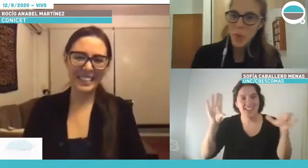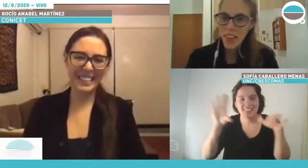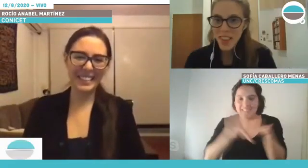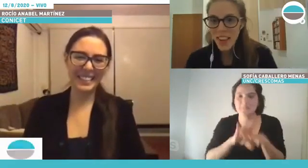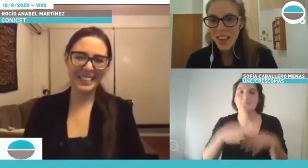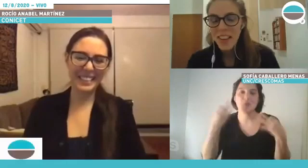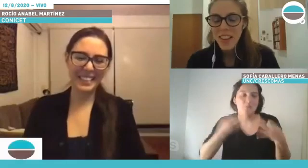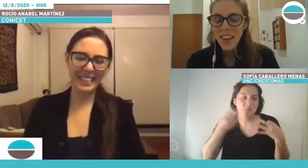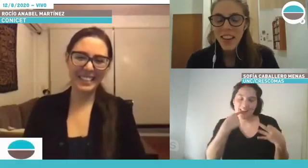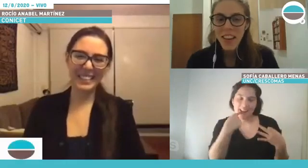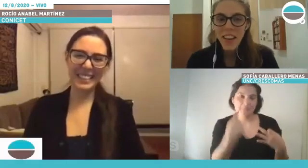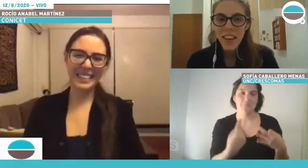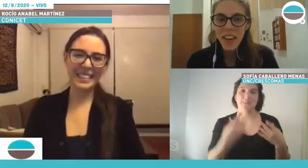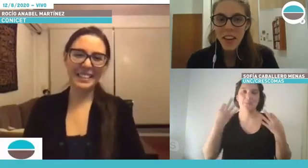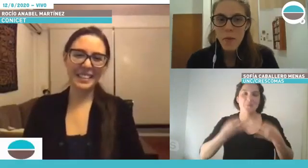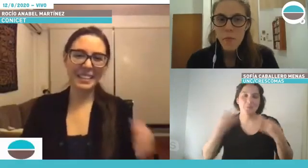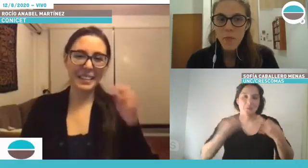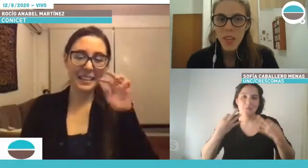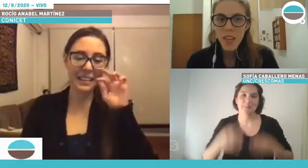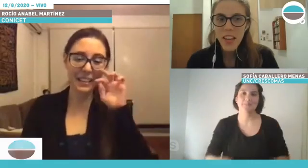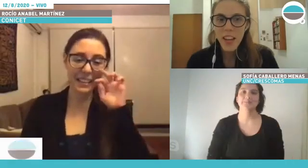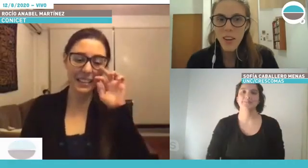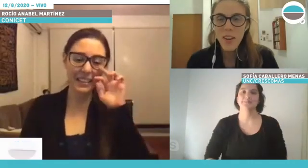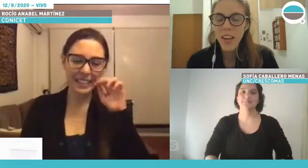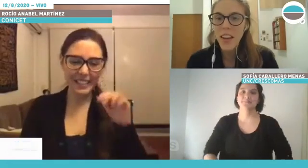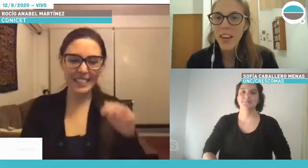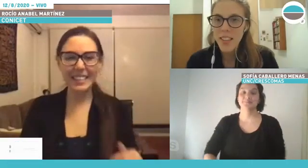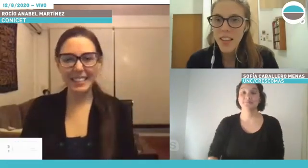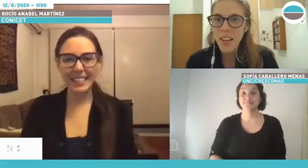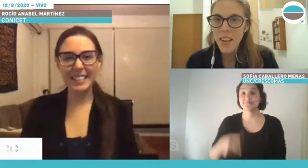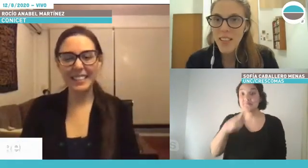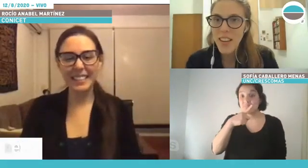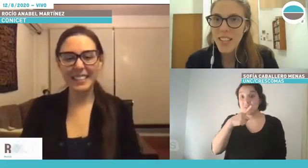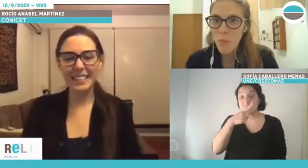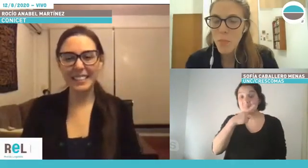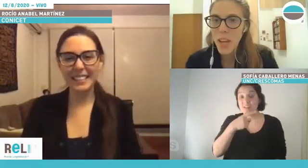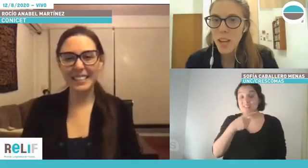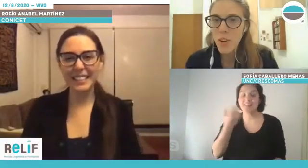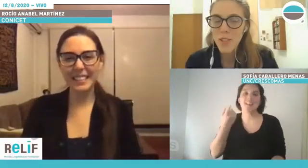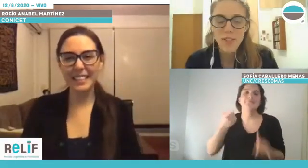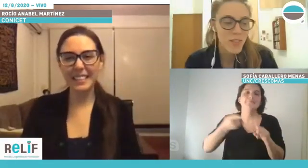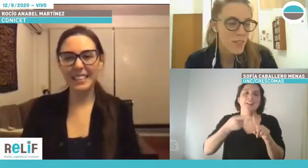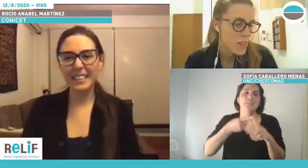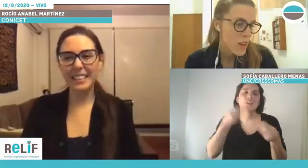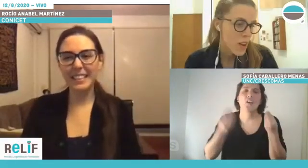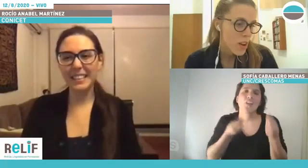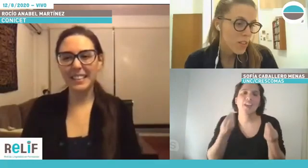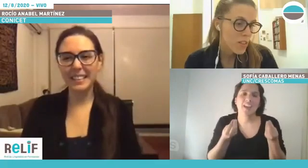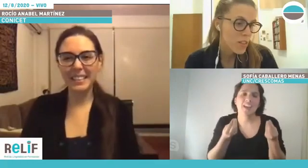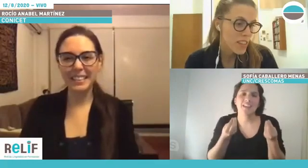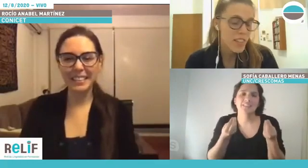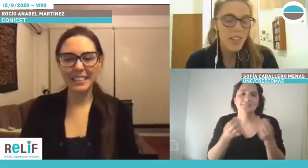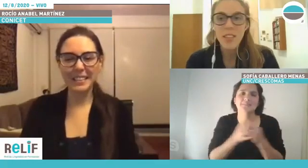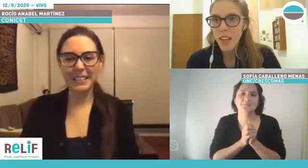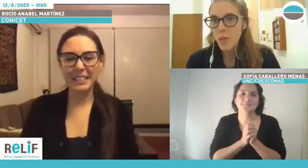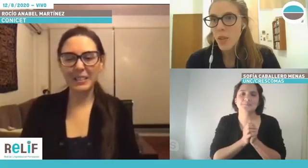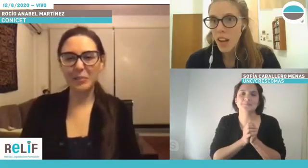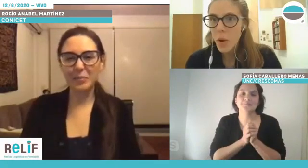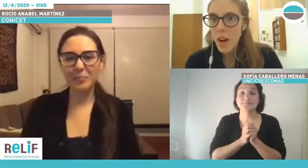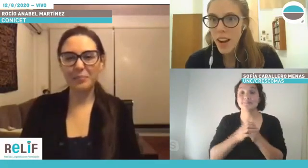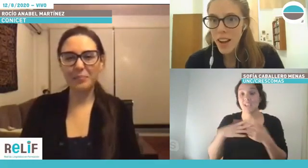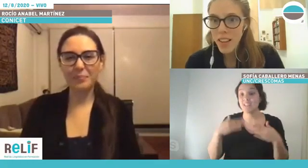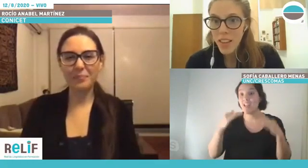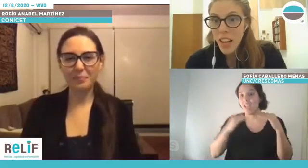excelente respuesta. Eh, Creo que tiene que ver también con este